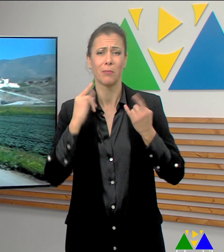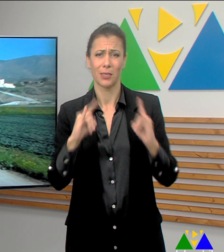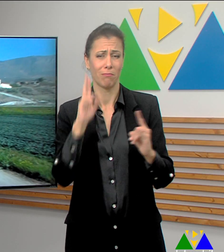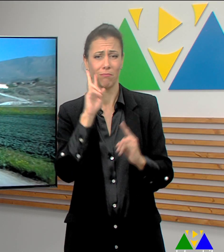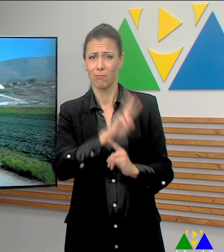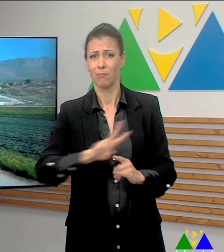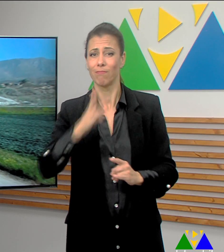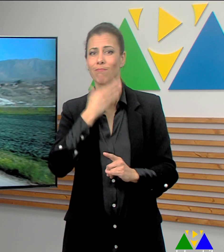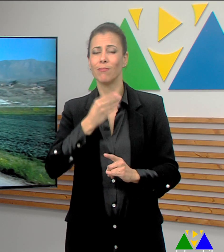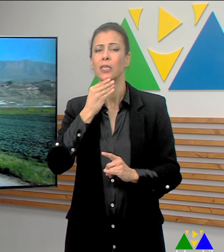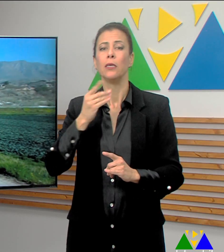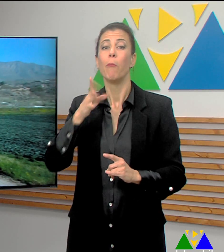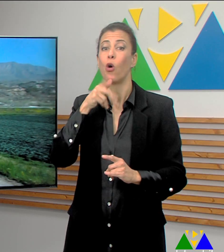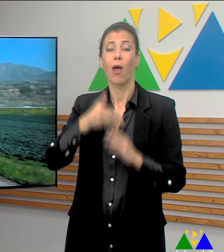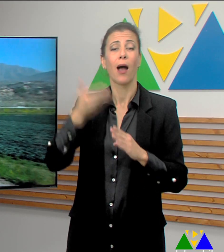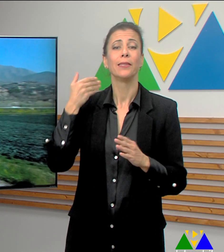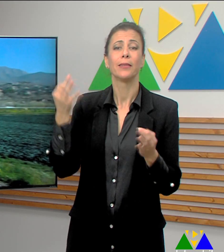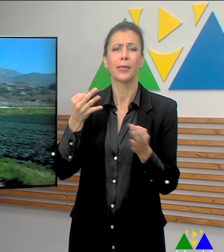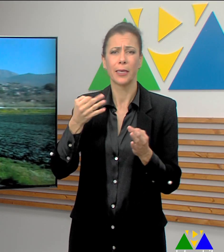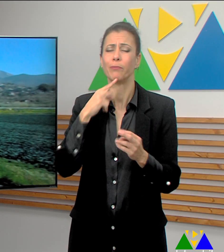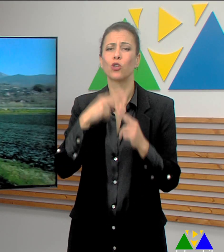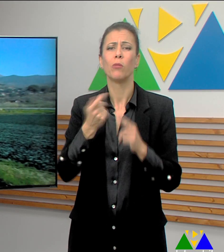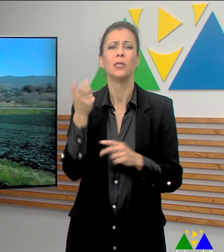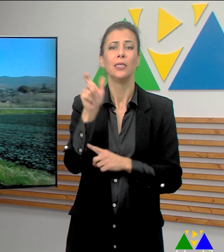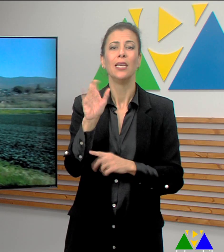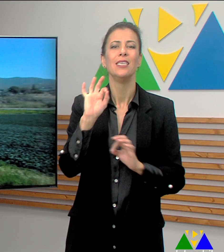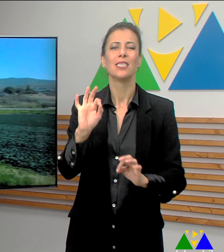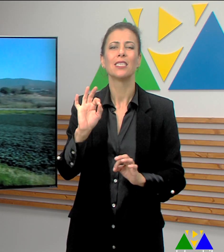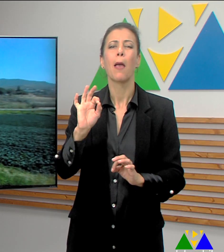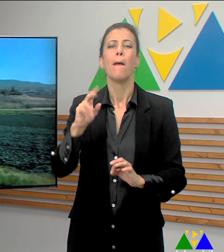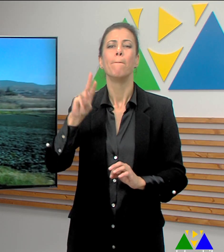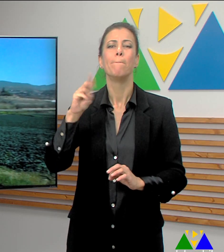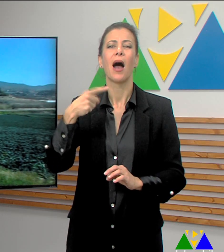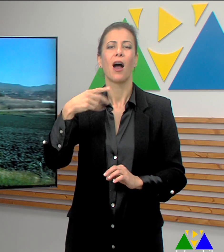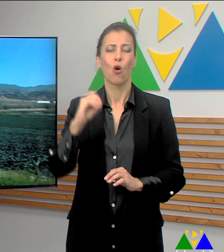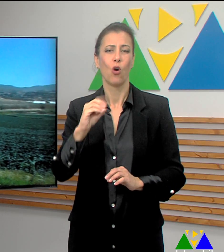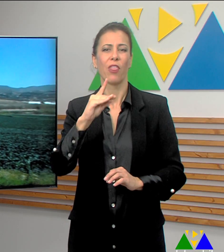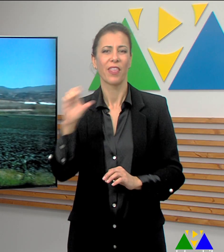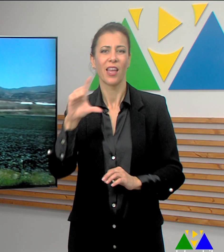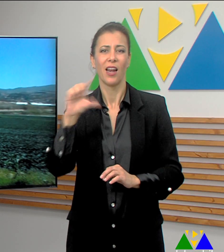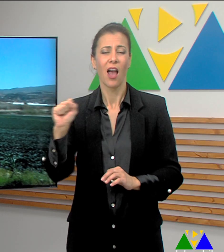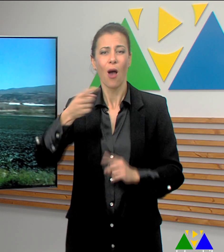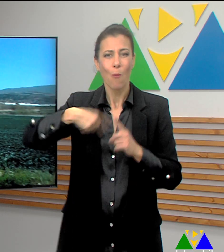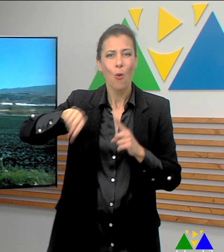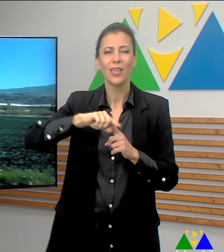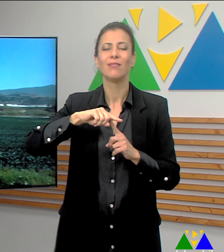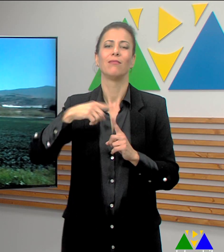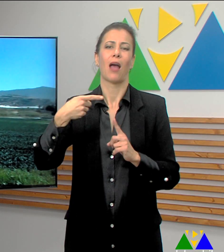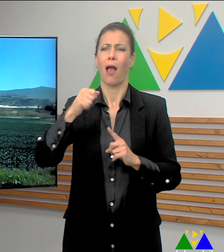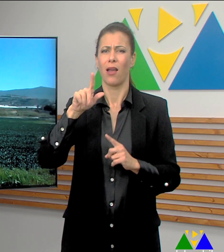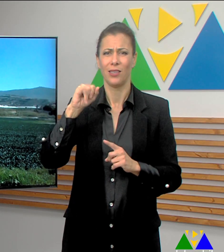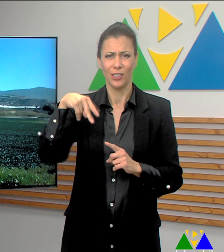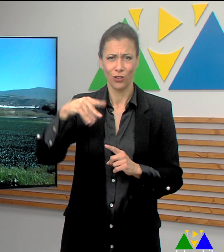sería el pago de Galindo, de la huerta de Galindo, de la olla del molino, del